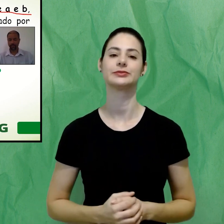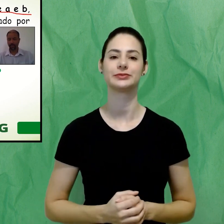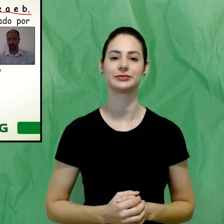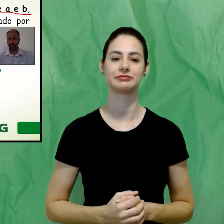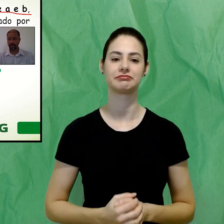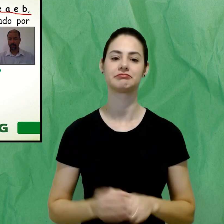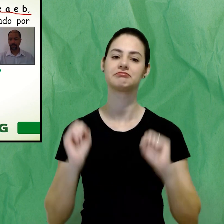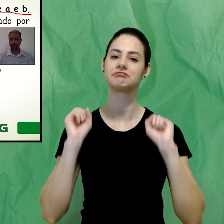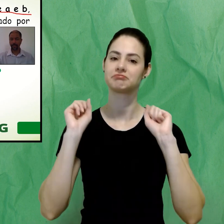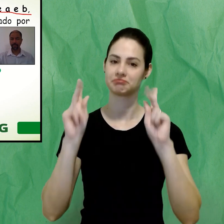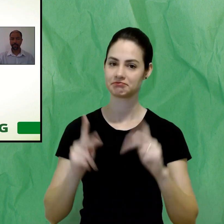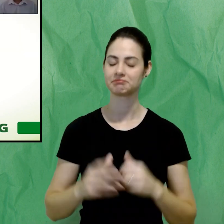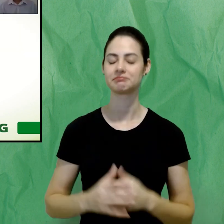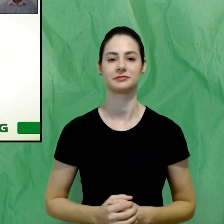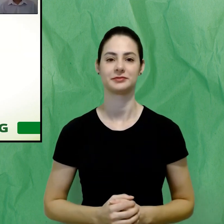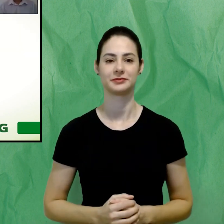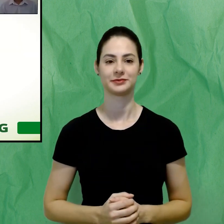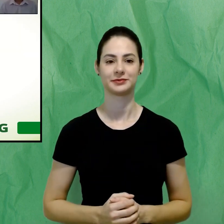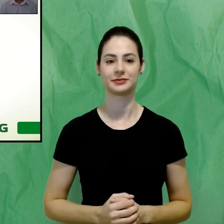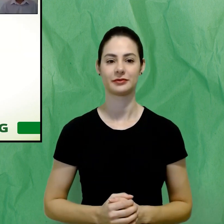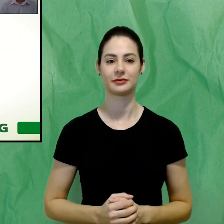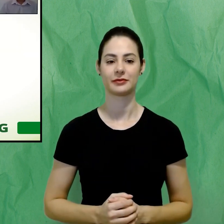4. Ok?